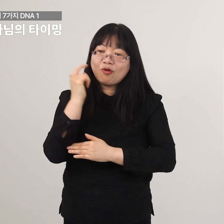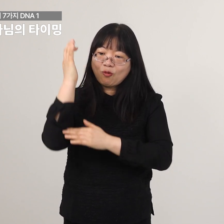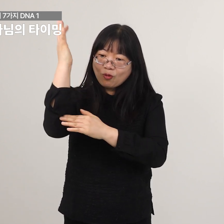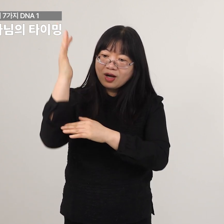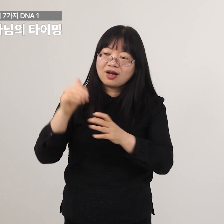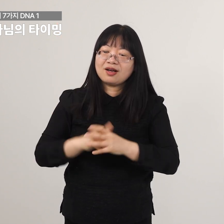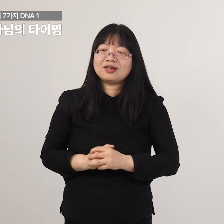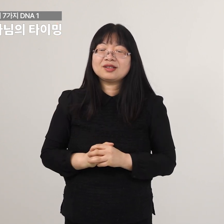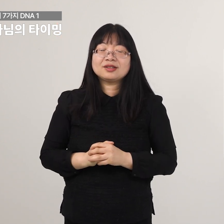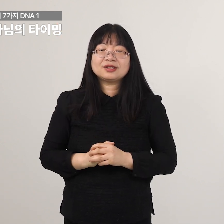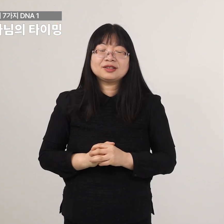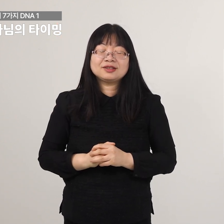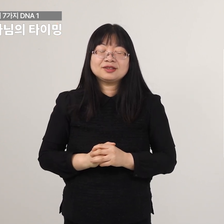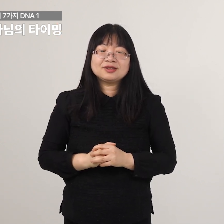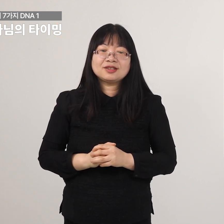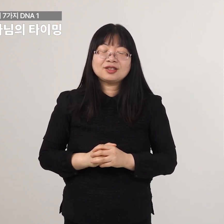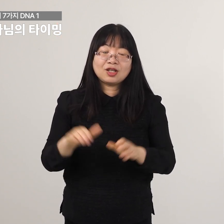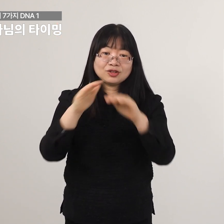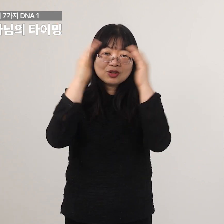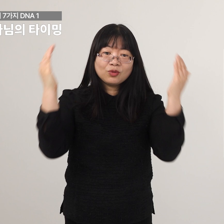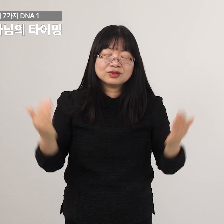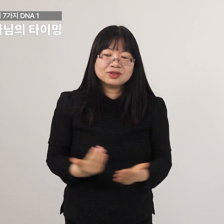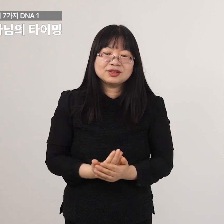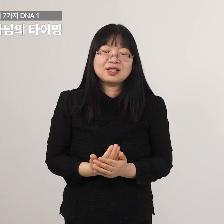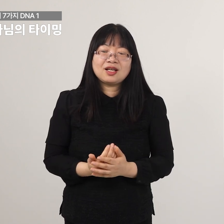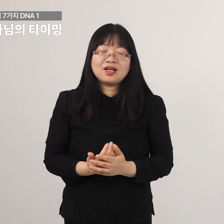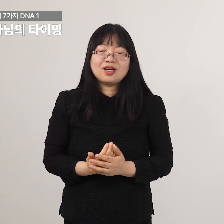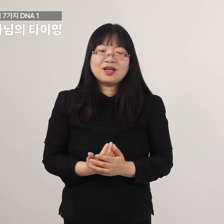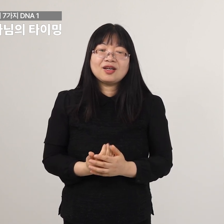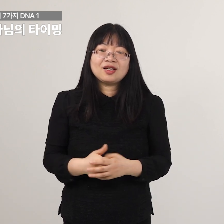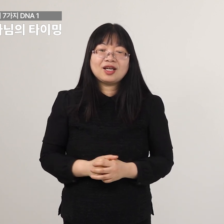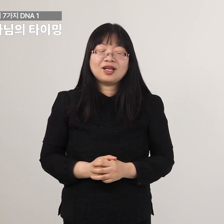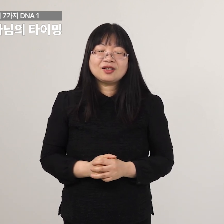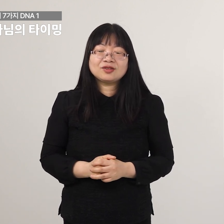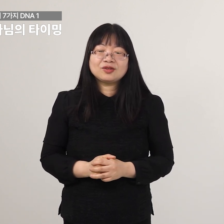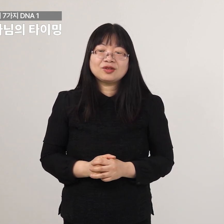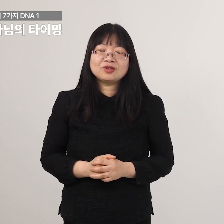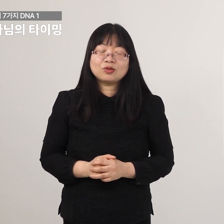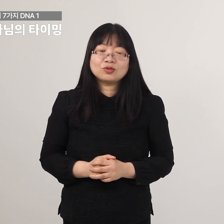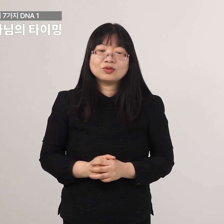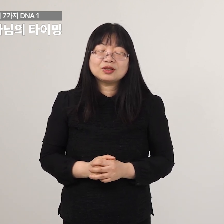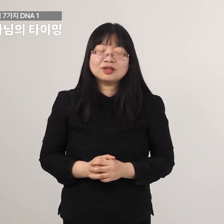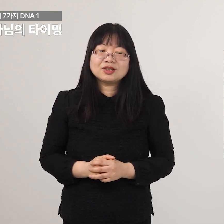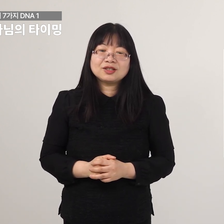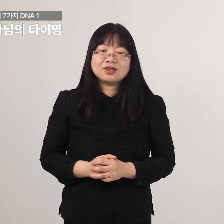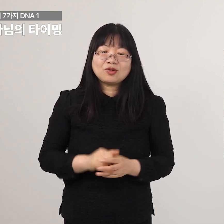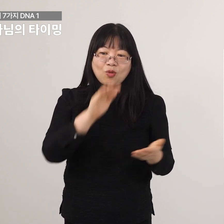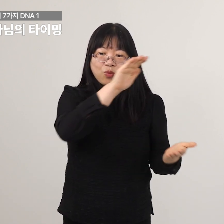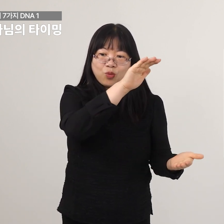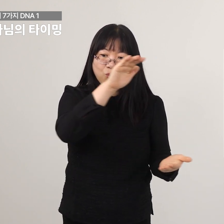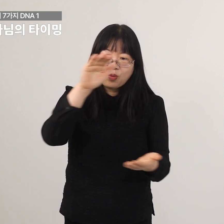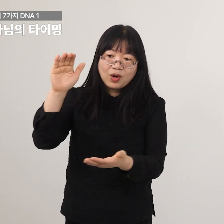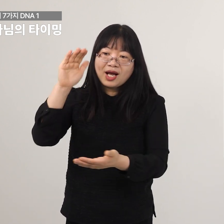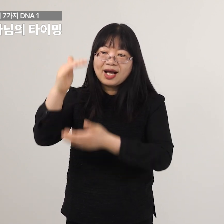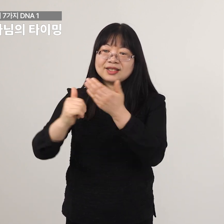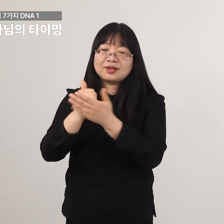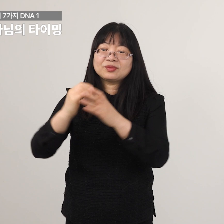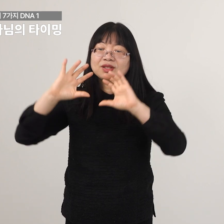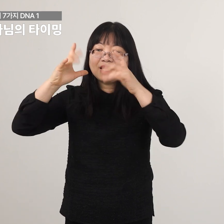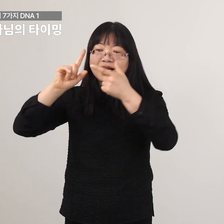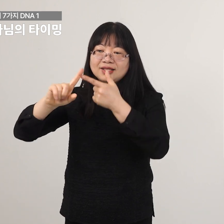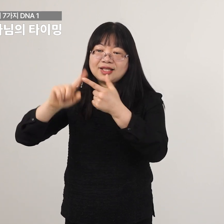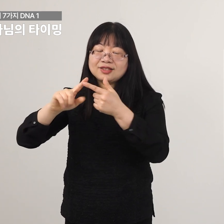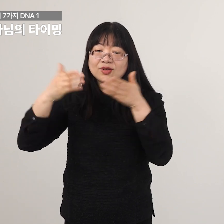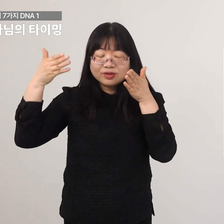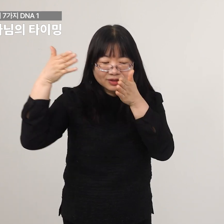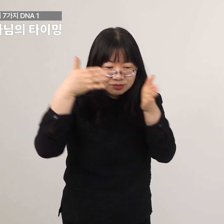영광, 그러니까 전체적이고 통섭적인 하나님의 나라를 집중적으로 40일 동안을